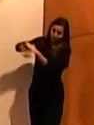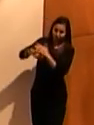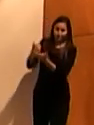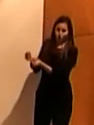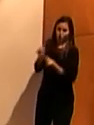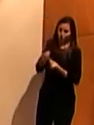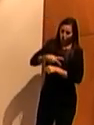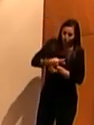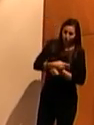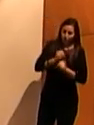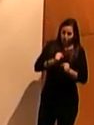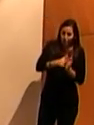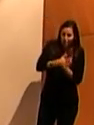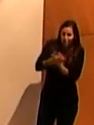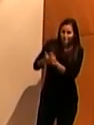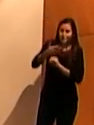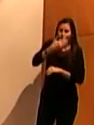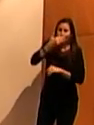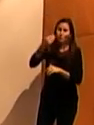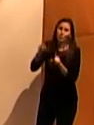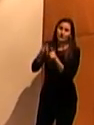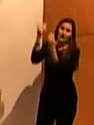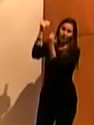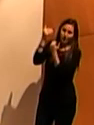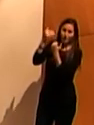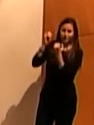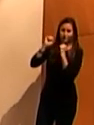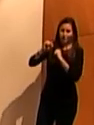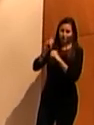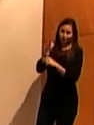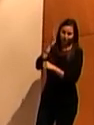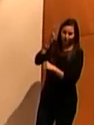faire évoluer l'abri et aller plus loin dans cette démarche.